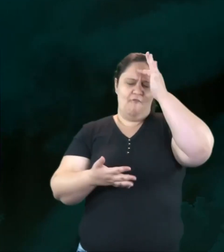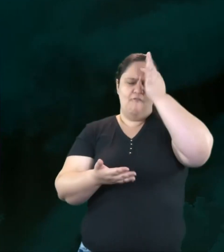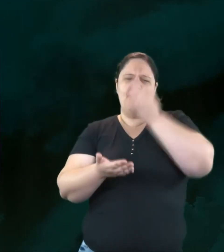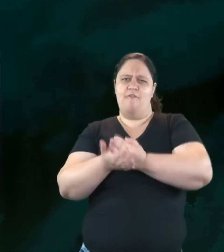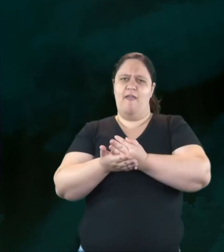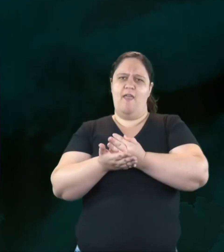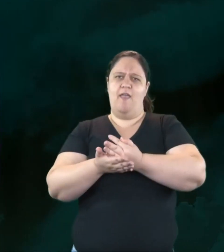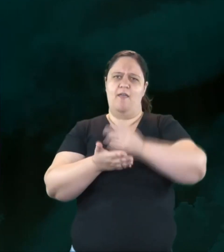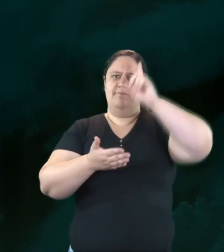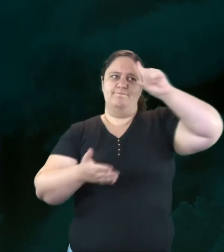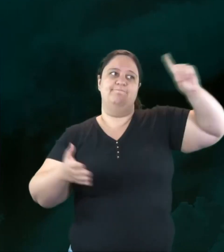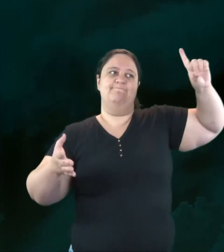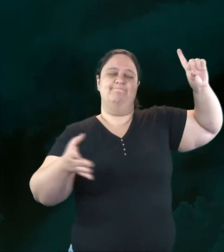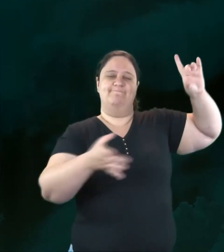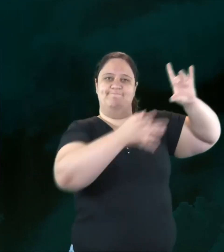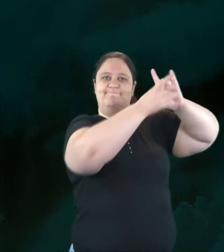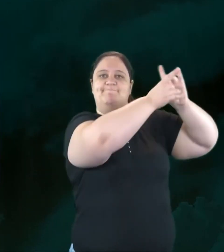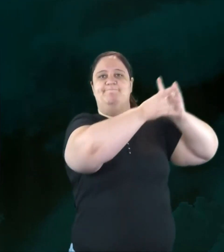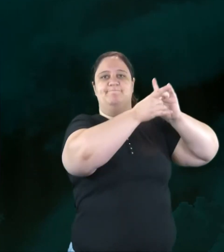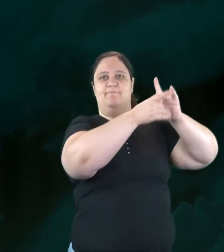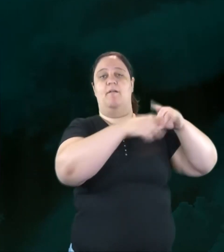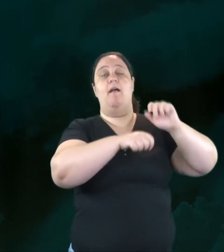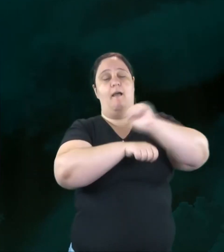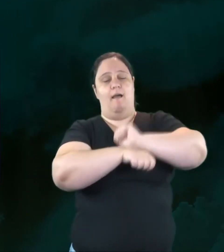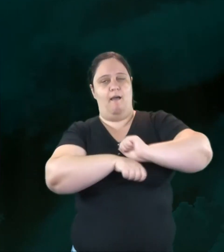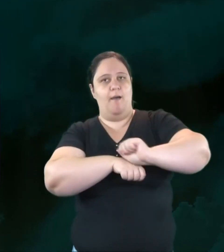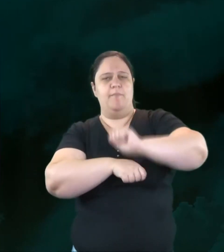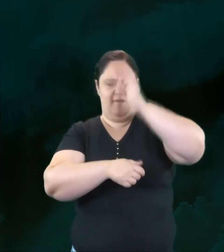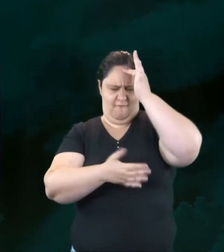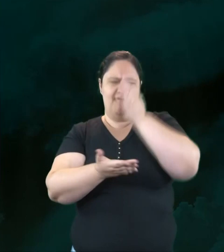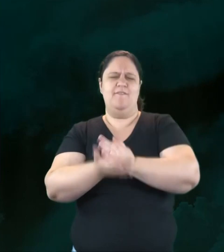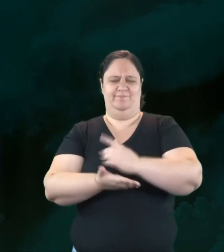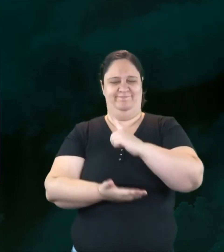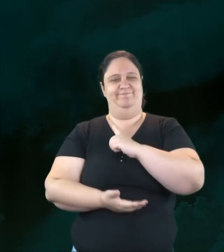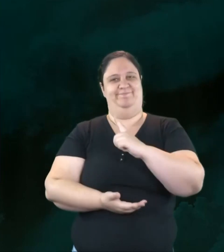Deus. Portanto, irmãos, Abraão foi um homem de fé. É ou não é?